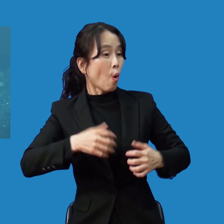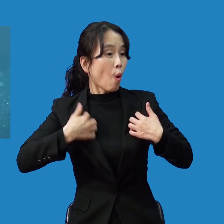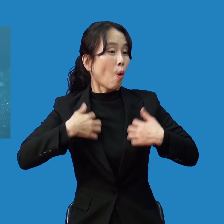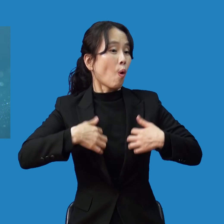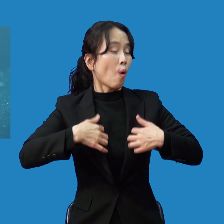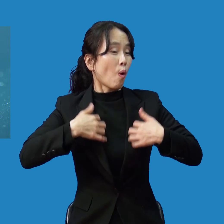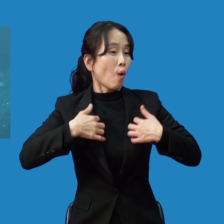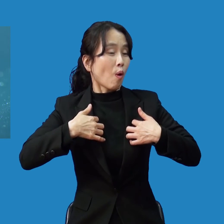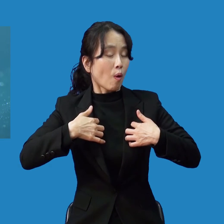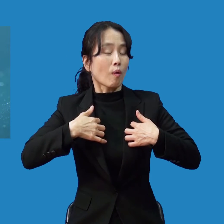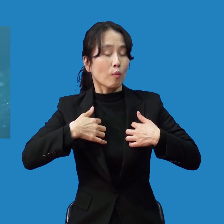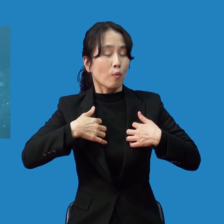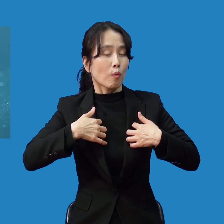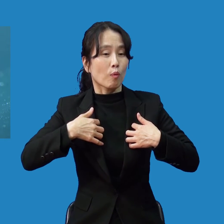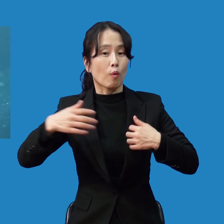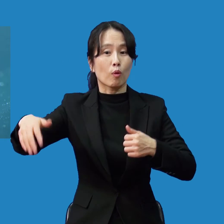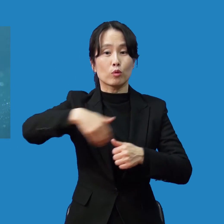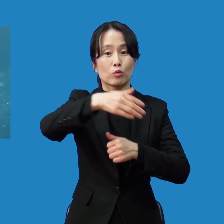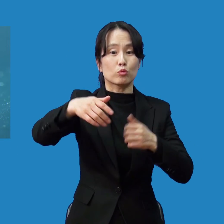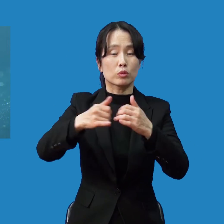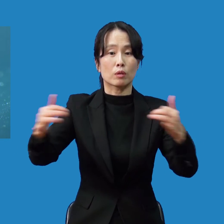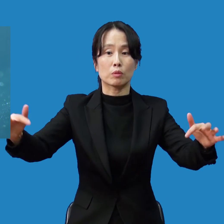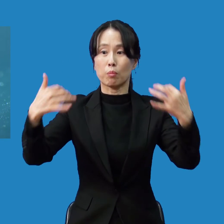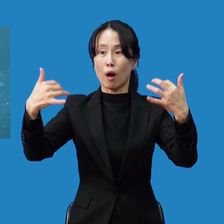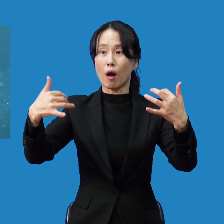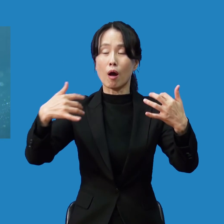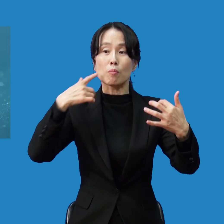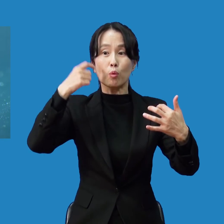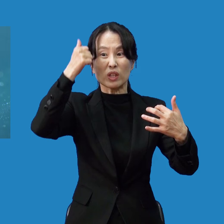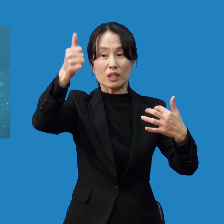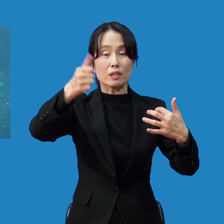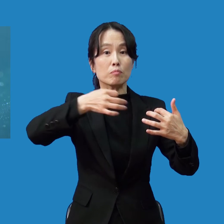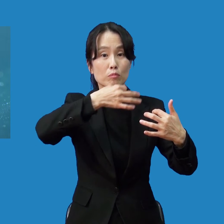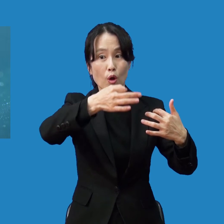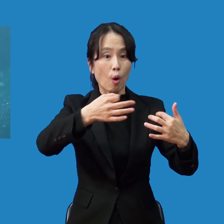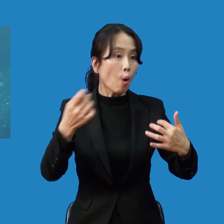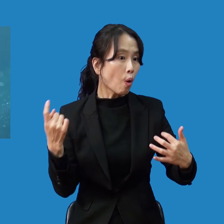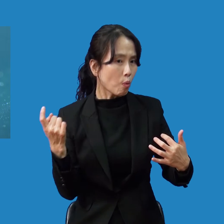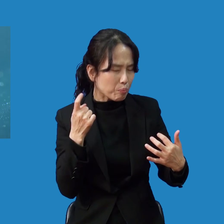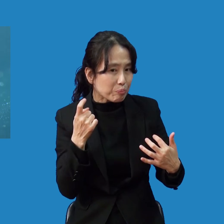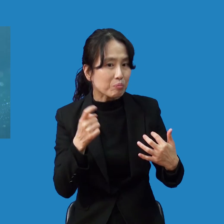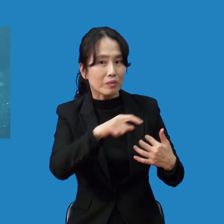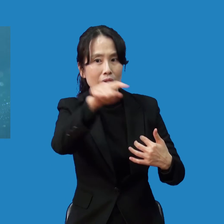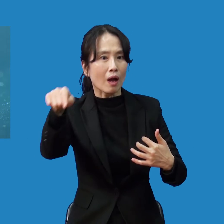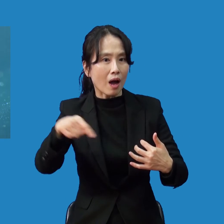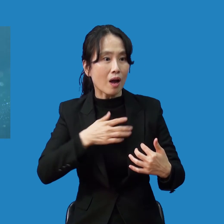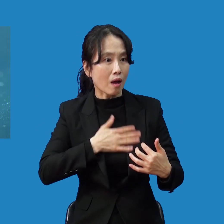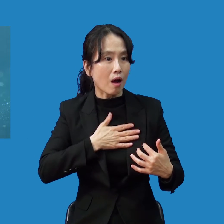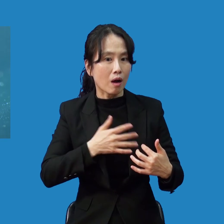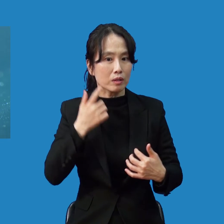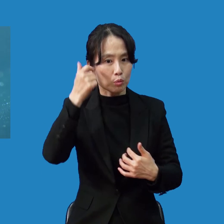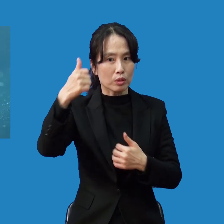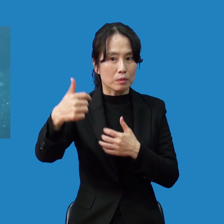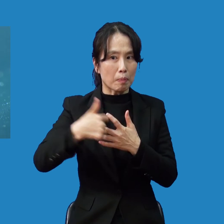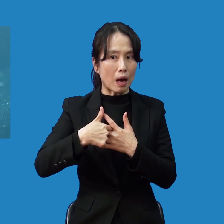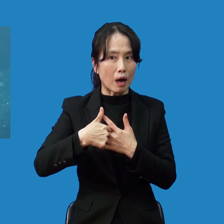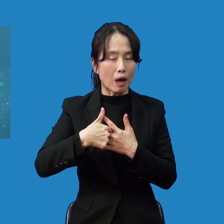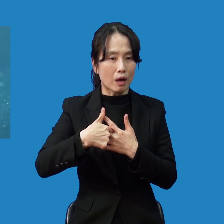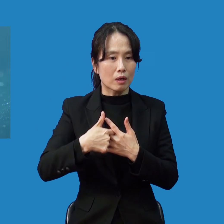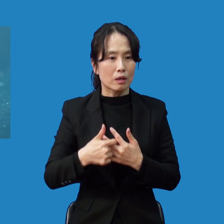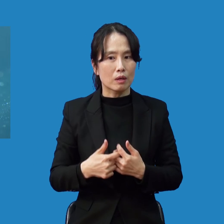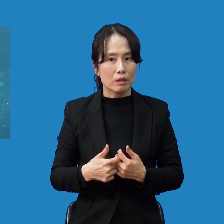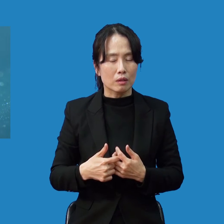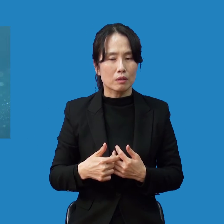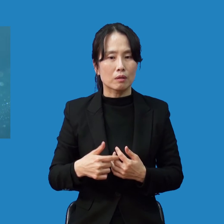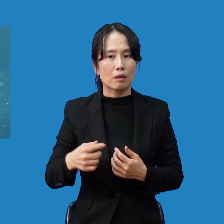사람들 시선이 확 쏠렸습니다. 한번 그러고 나니까 목사님이 포도주 못 마시겠더라